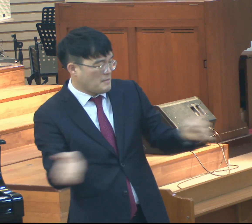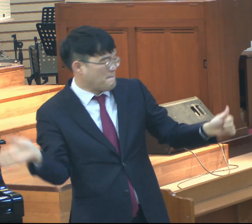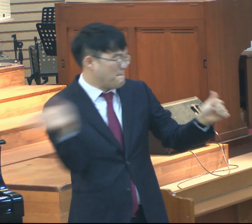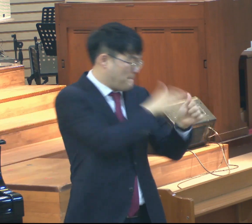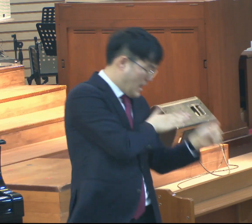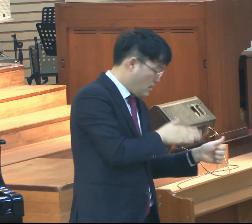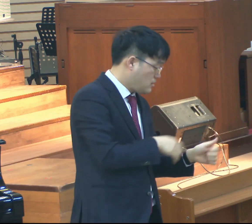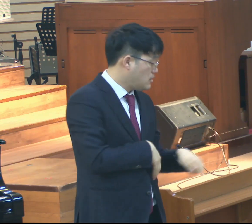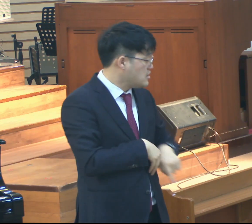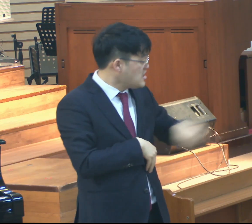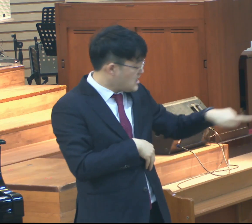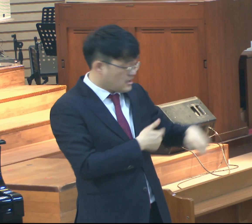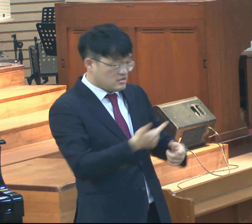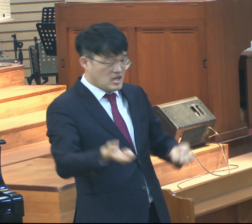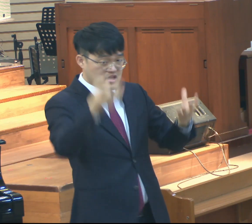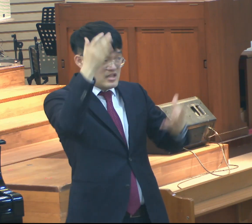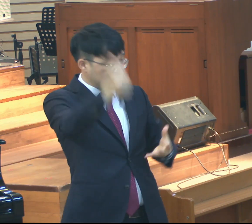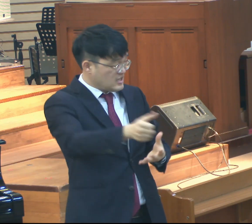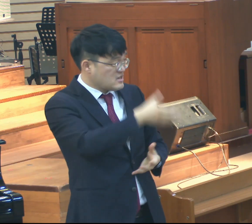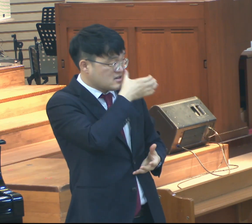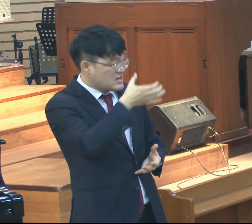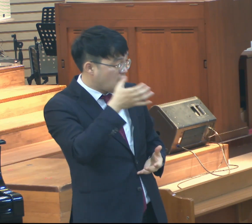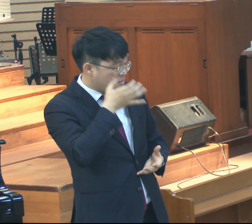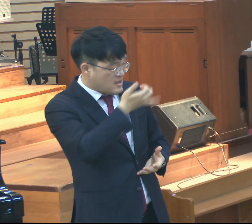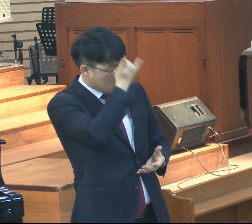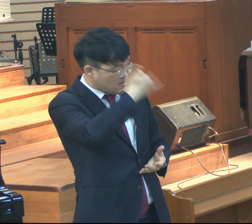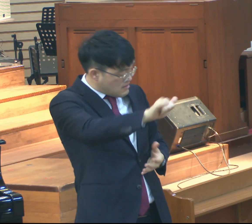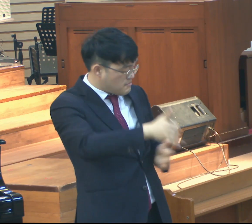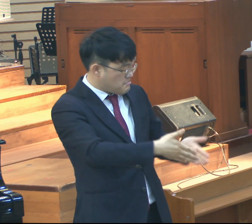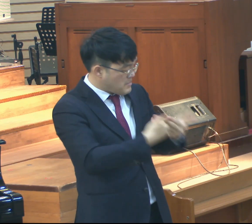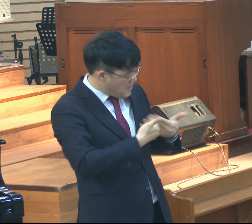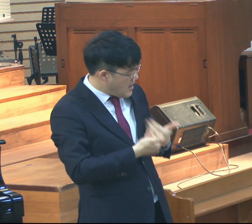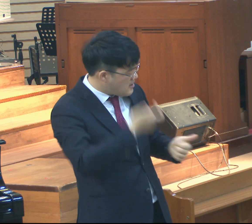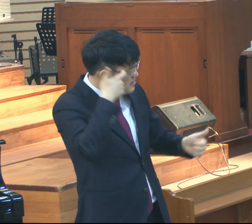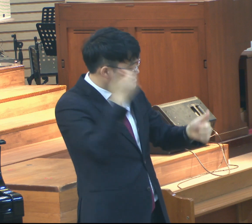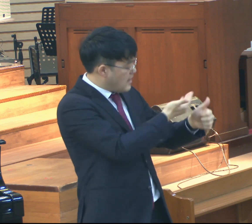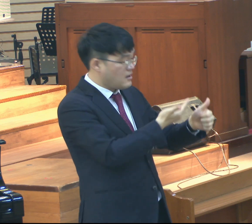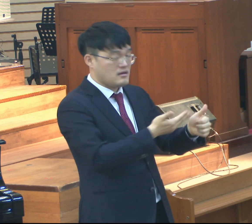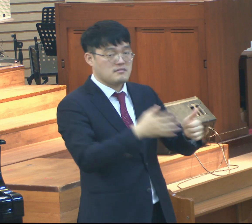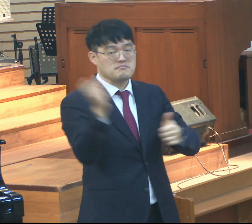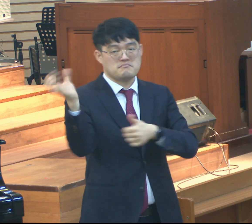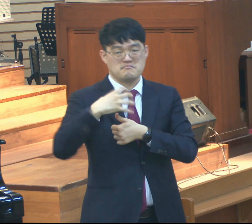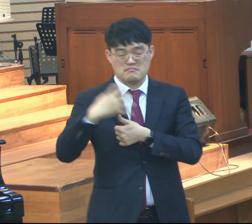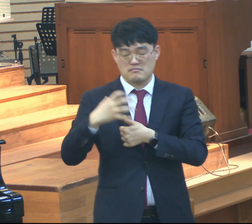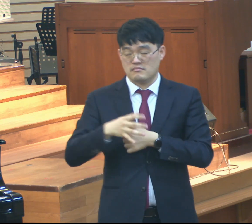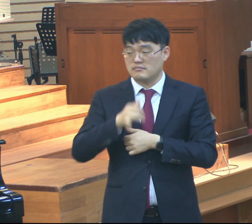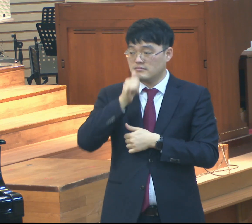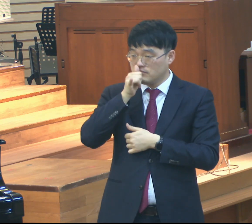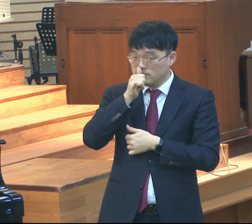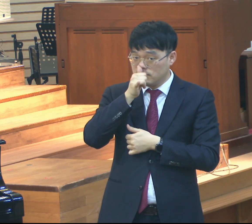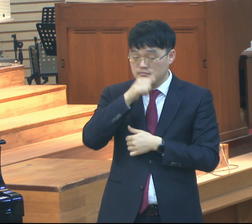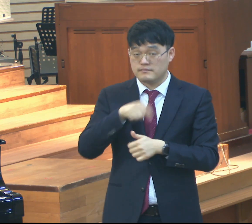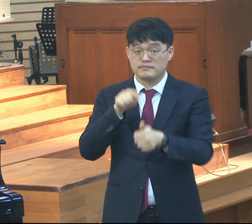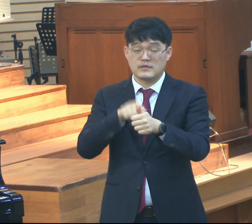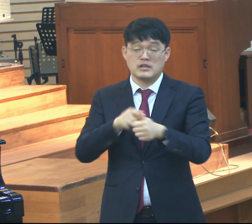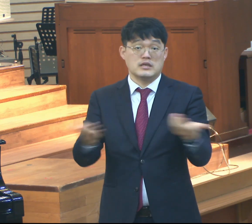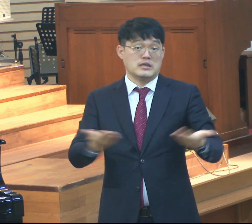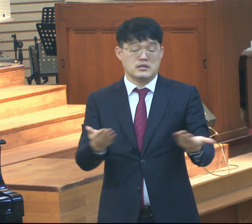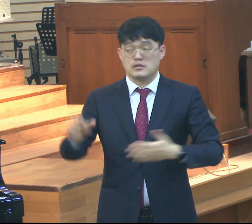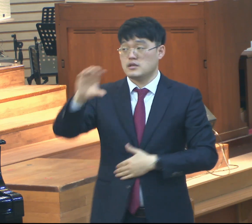내가 대제사장에게 이같이 대답하느냐 하면서 나물었습니다. 이 사건은 십자가를 지시기 전